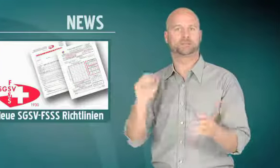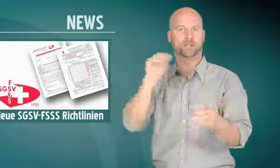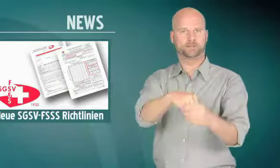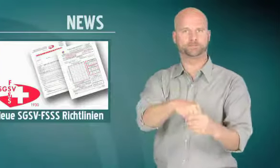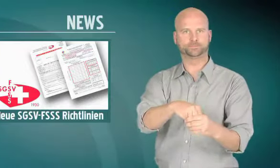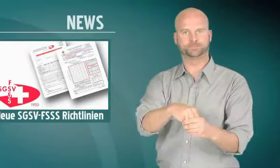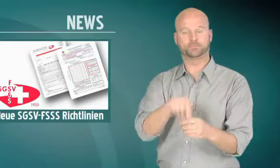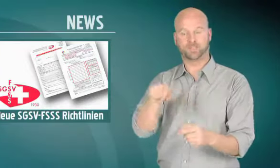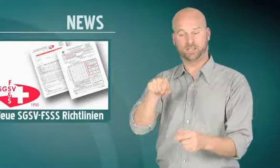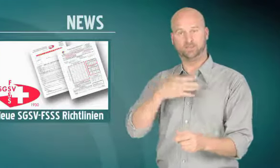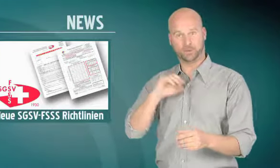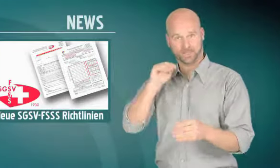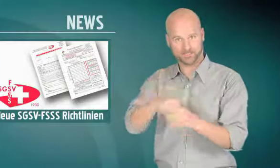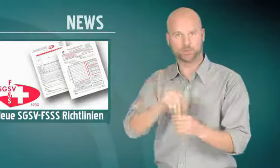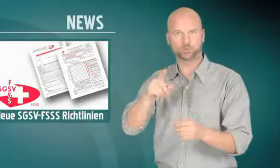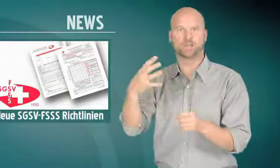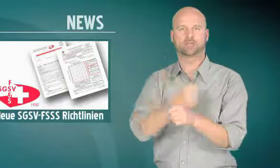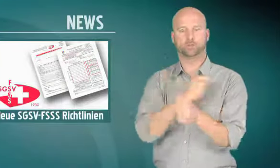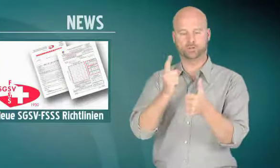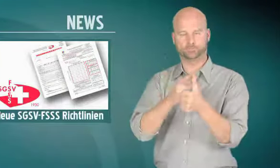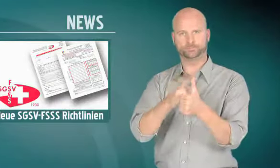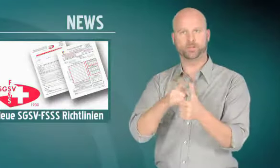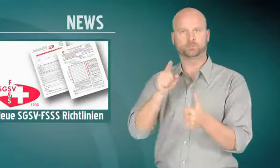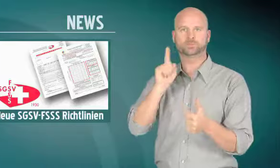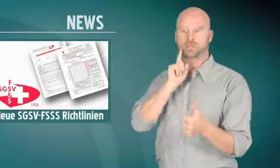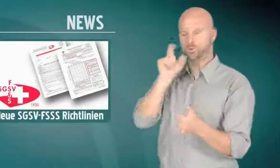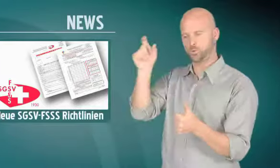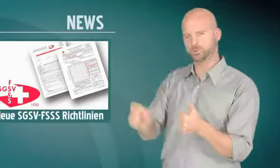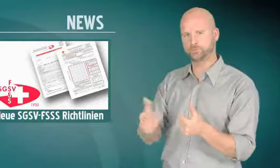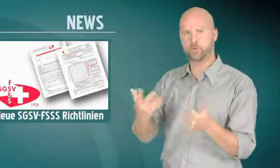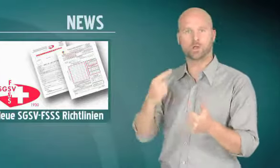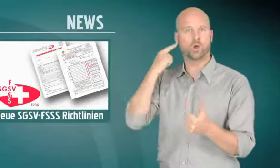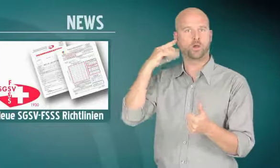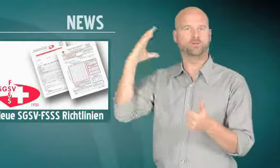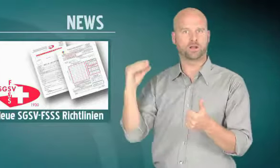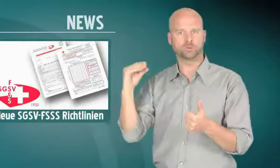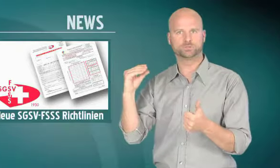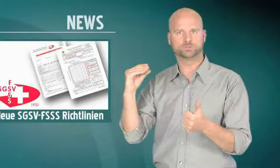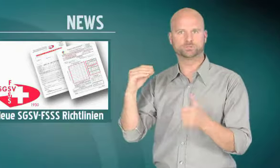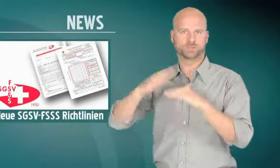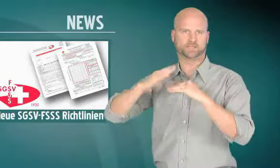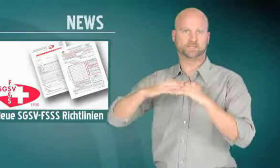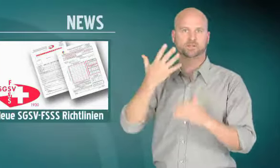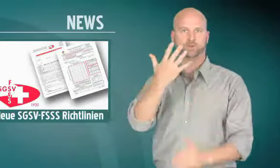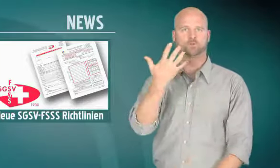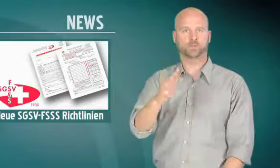Voraussetzungen für eine Teilnahme sind Gehörlosigkeit oder ein Hörverlust von mindestens 55 Dezibel.